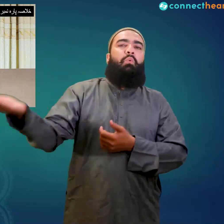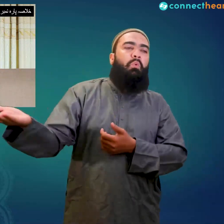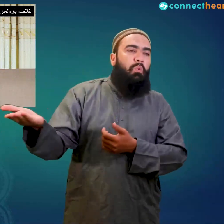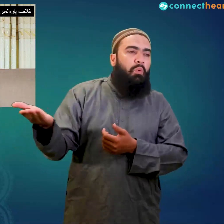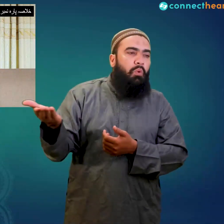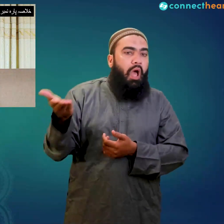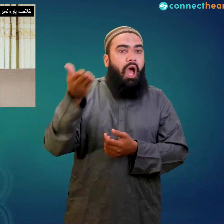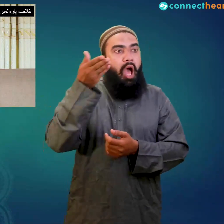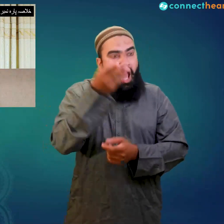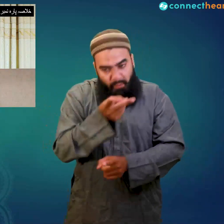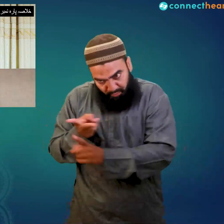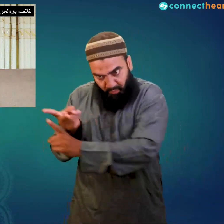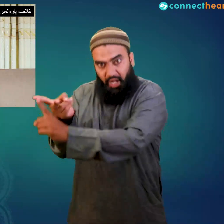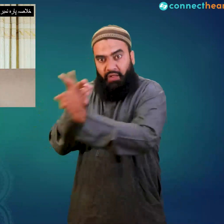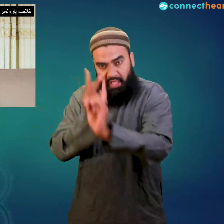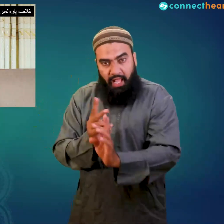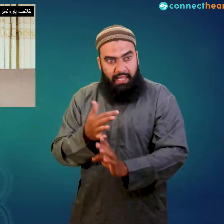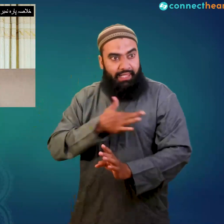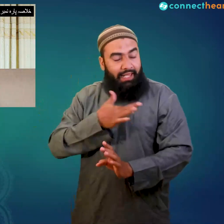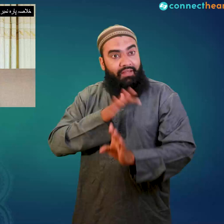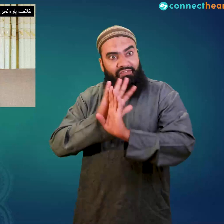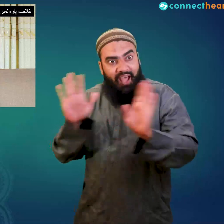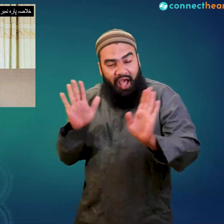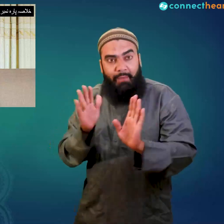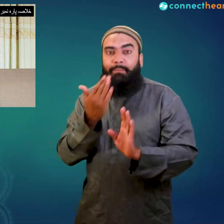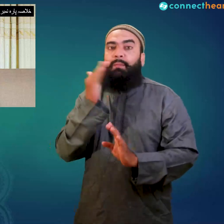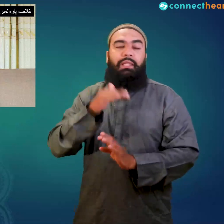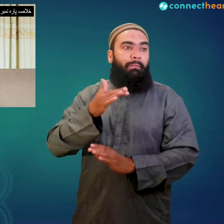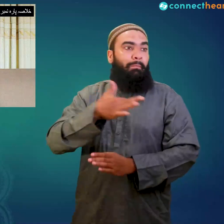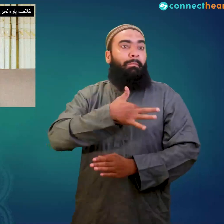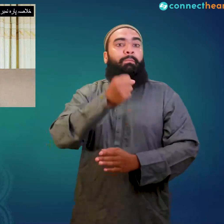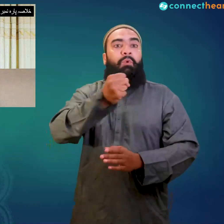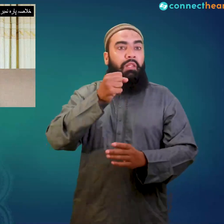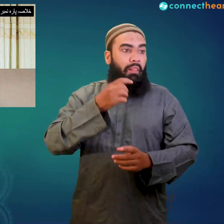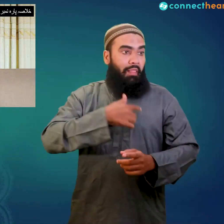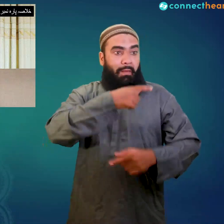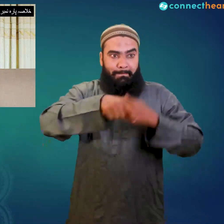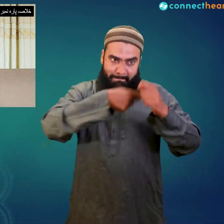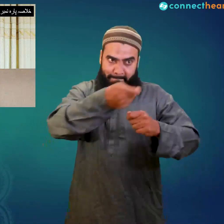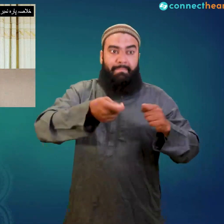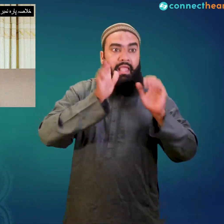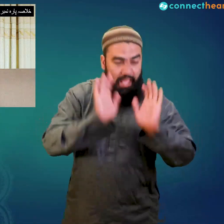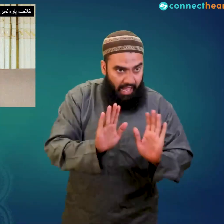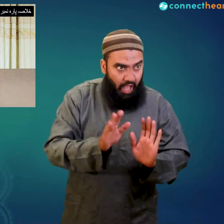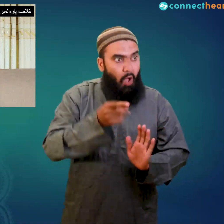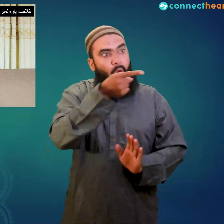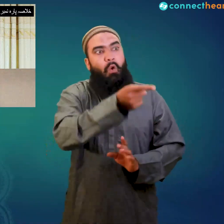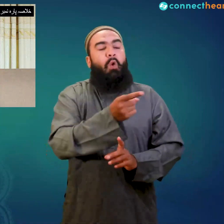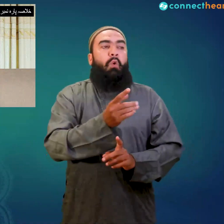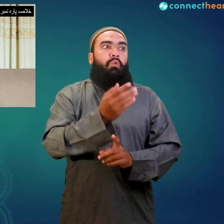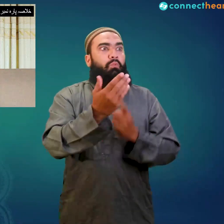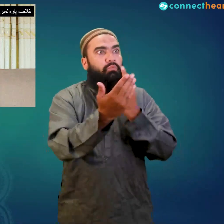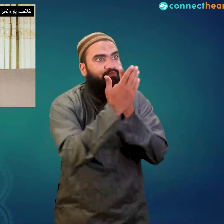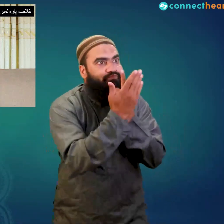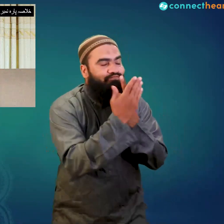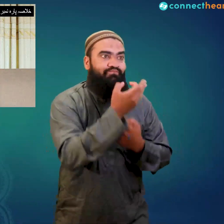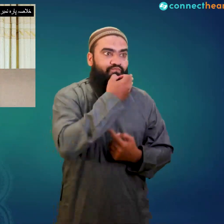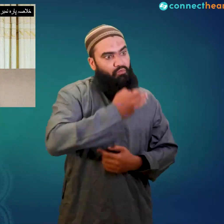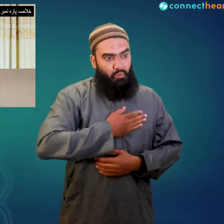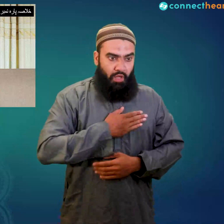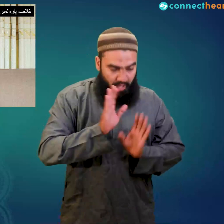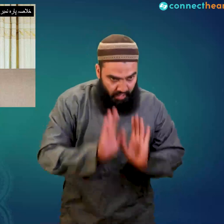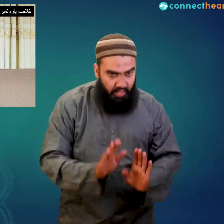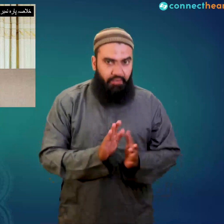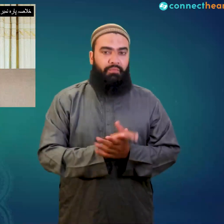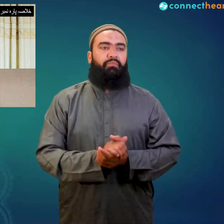کو قبول کرنے والے ہیں، یعنی اہل ایمان اور اہل اطاعت، ایسے لوگ آپ کی بات کو سنیں گے